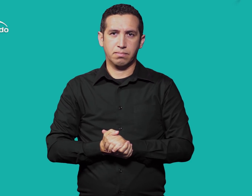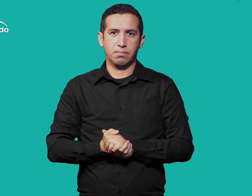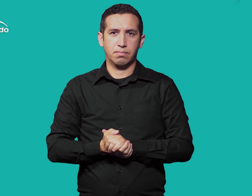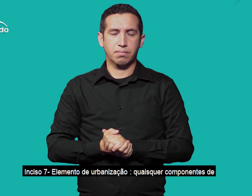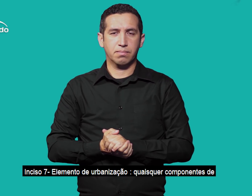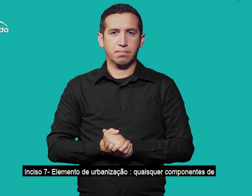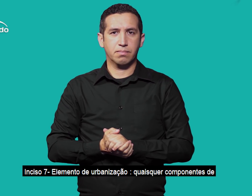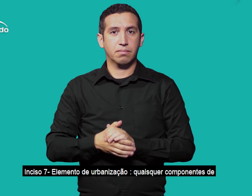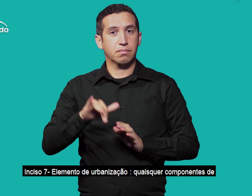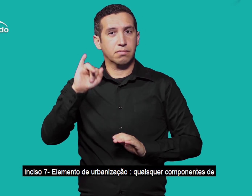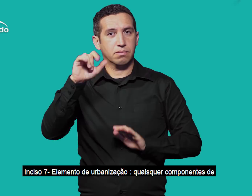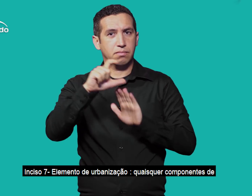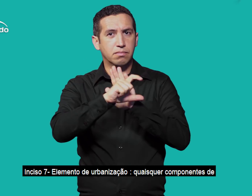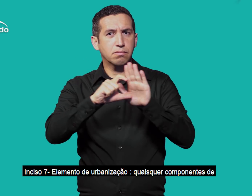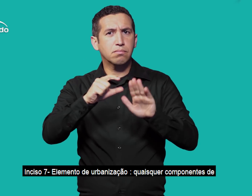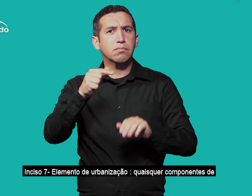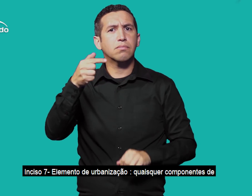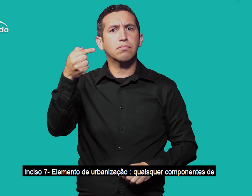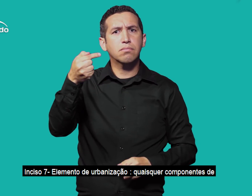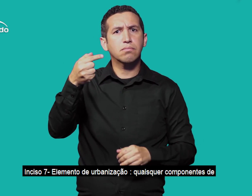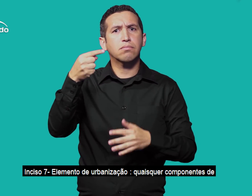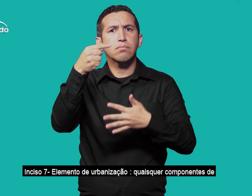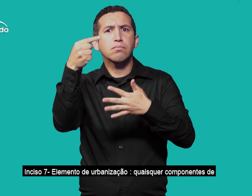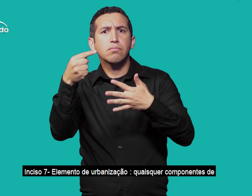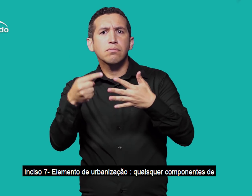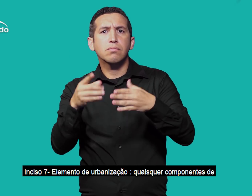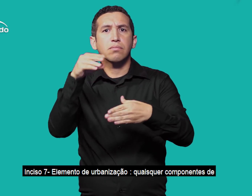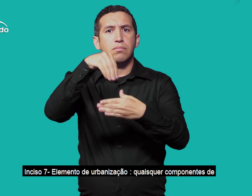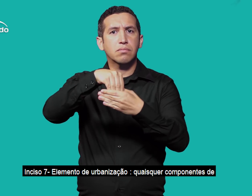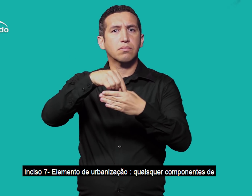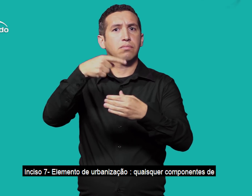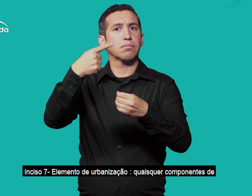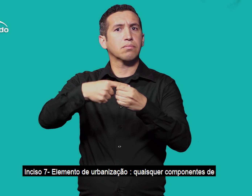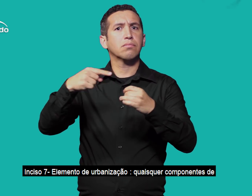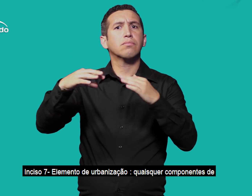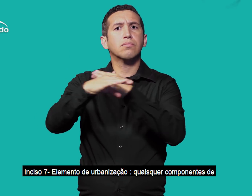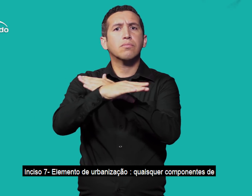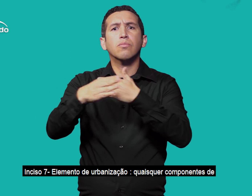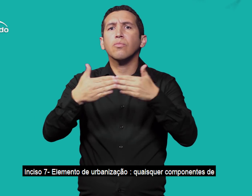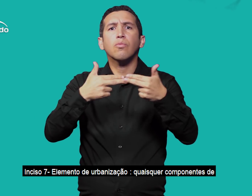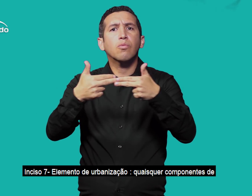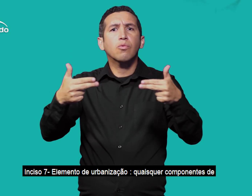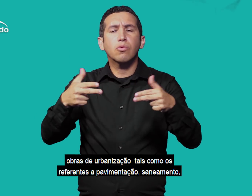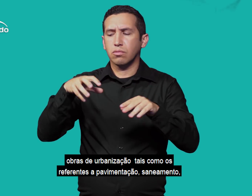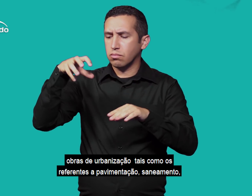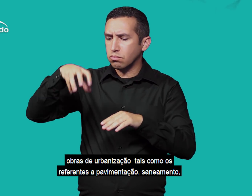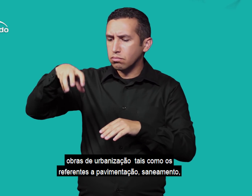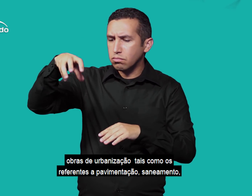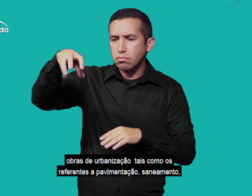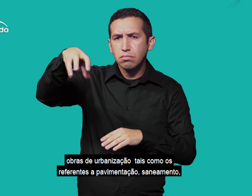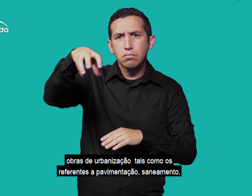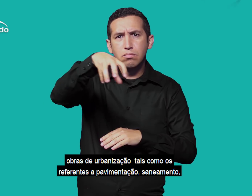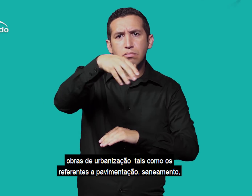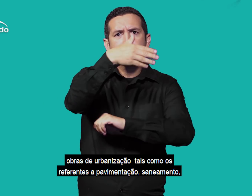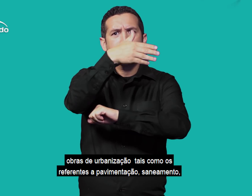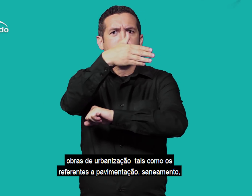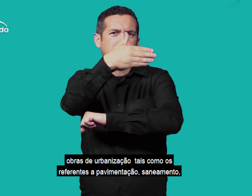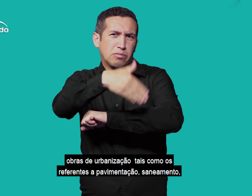inciso 7 elemento de urbanização quaisquer componentes de obras de urbanização tais